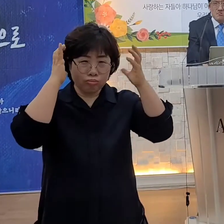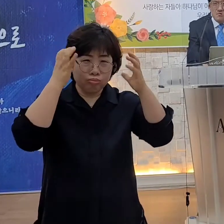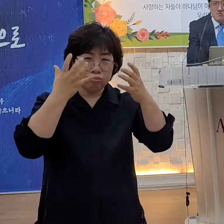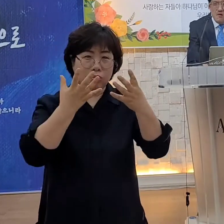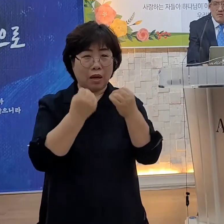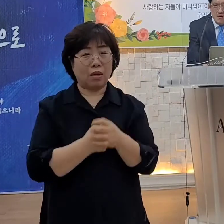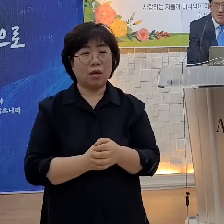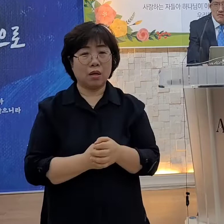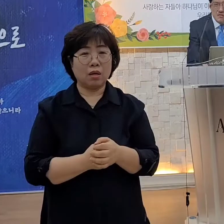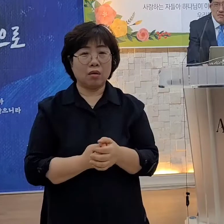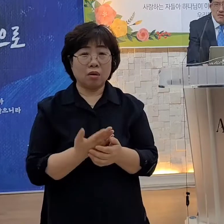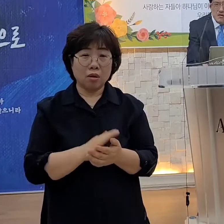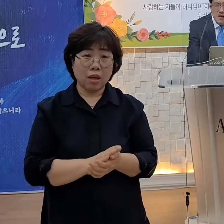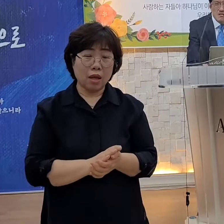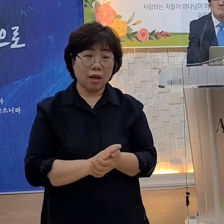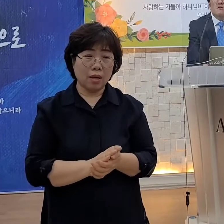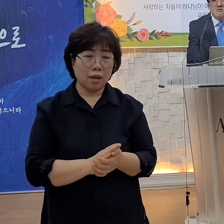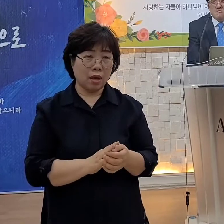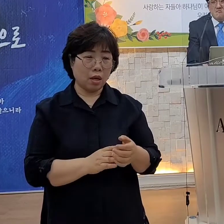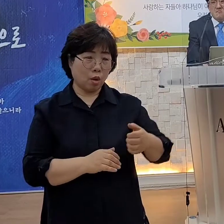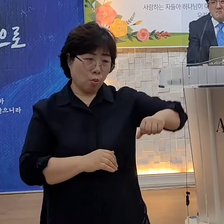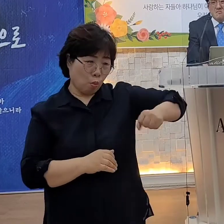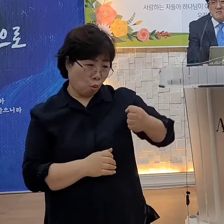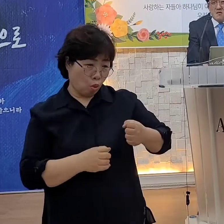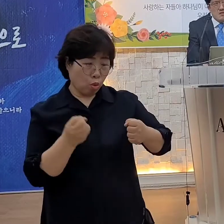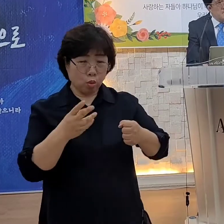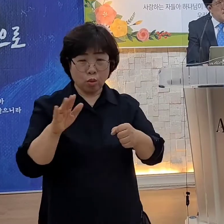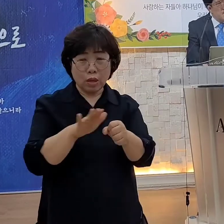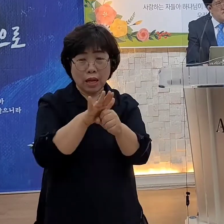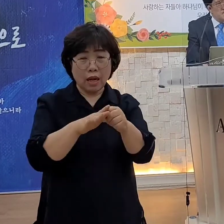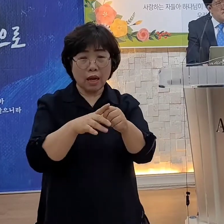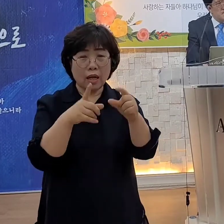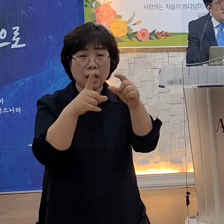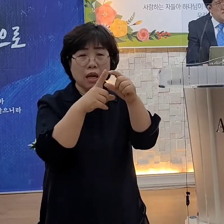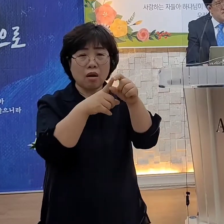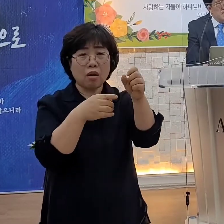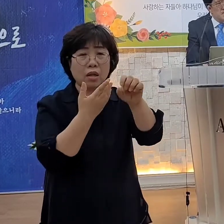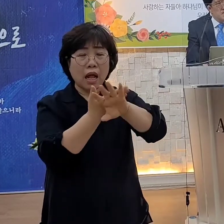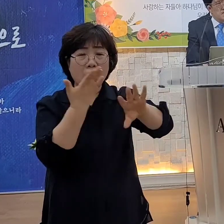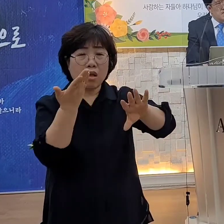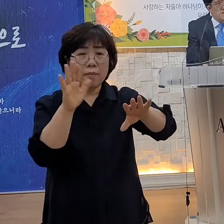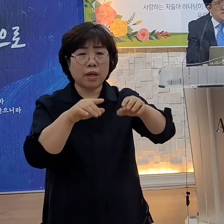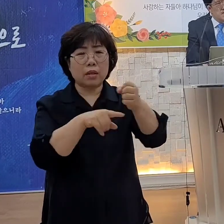여러분 복종과 사랑은 같은 말이에요. 같은 말.